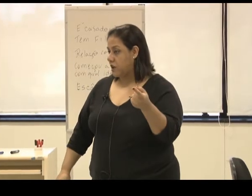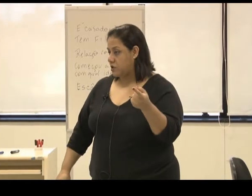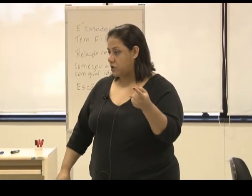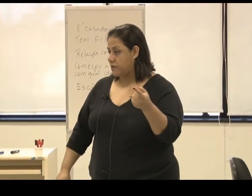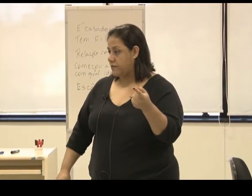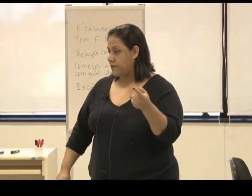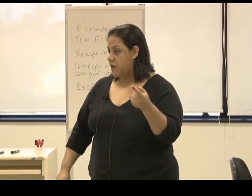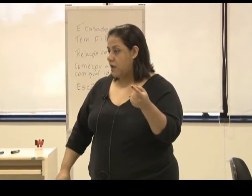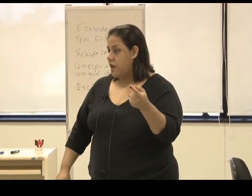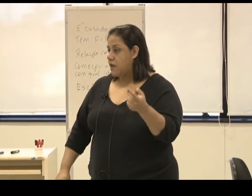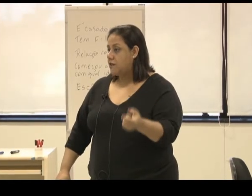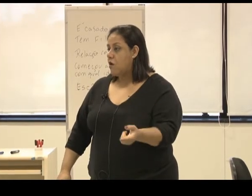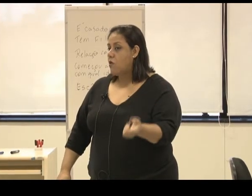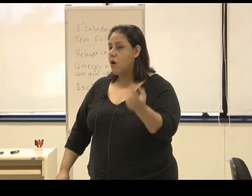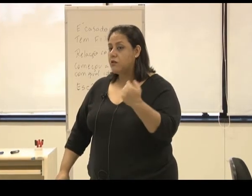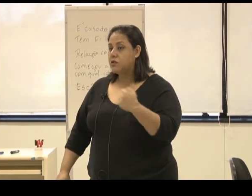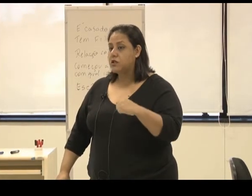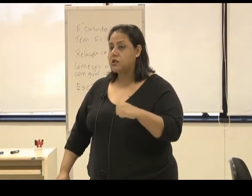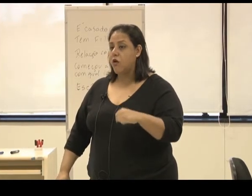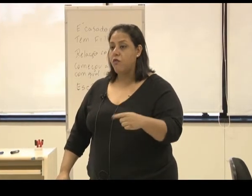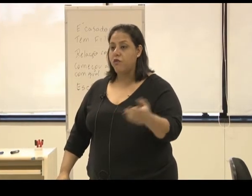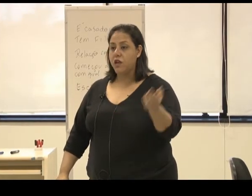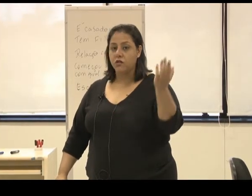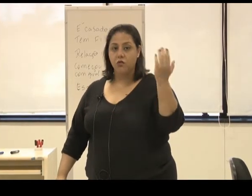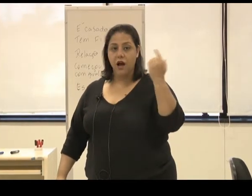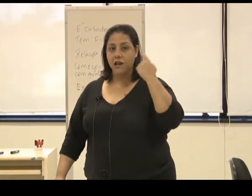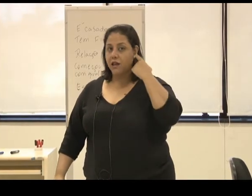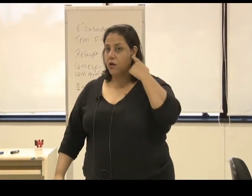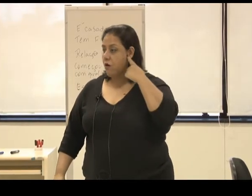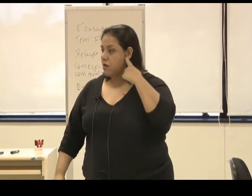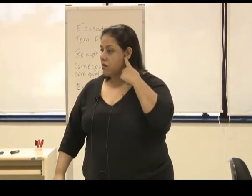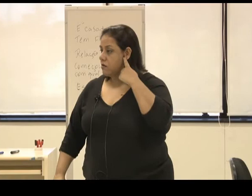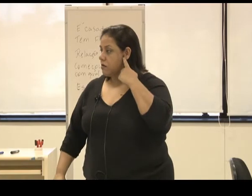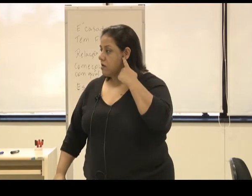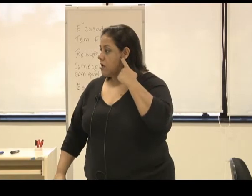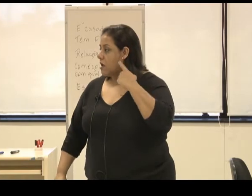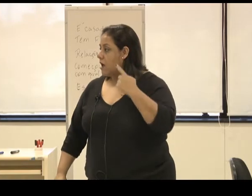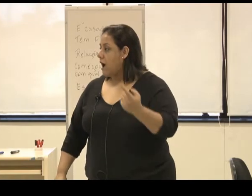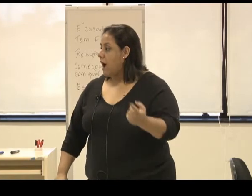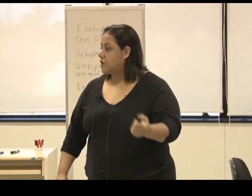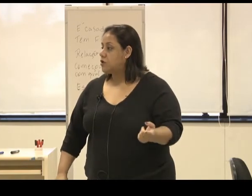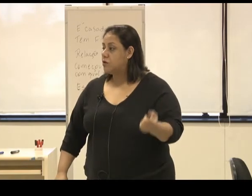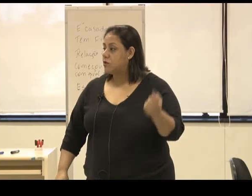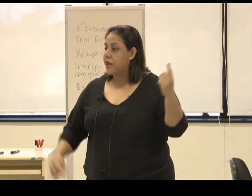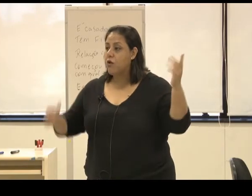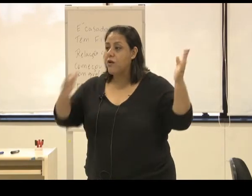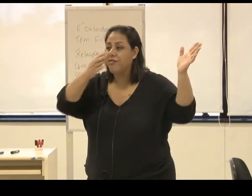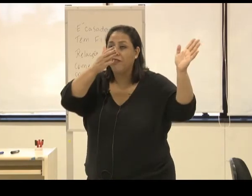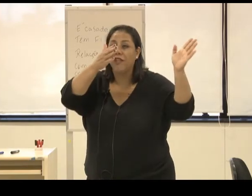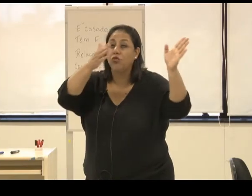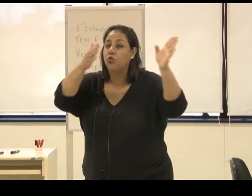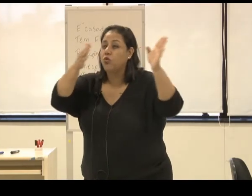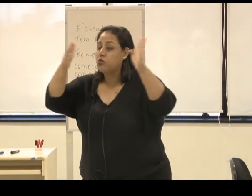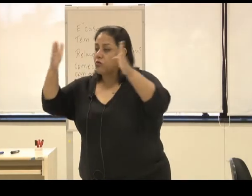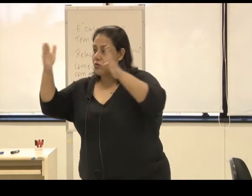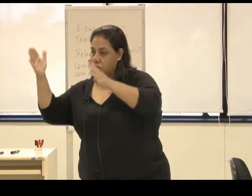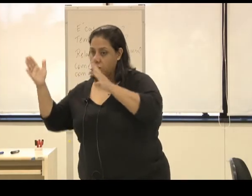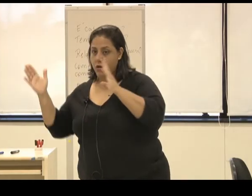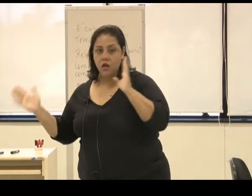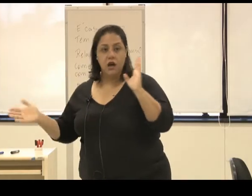diferente. Então, quando a gente está ouvindo a língua, a gente não consegue entender tudo, a não ser